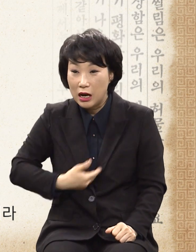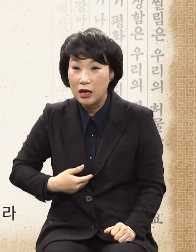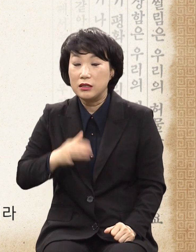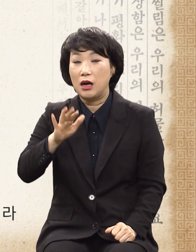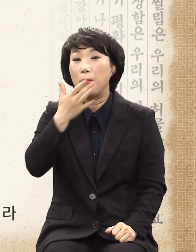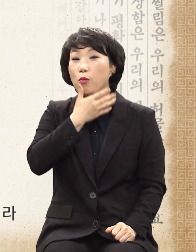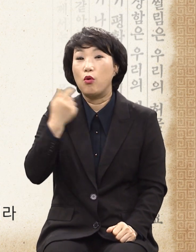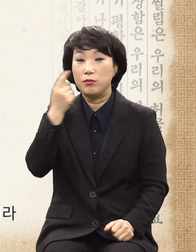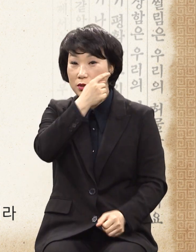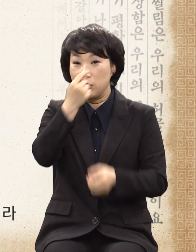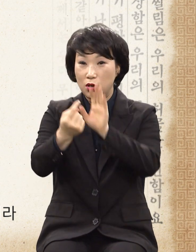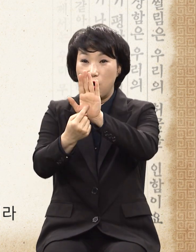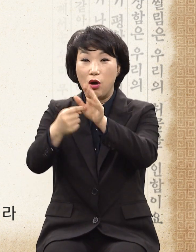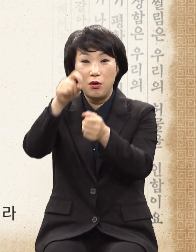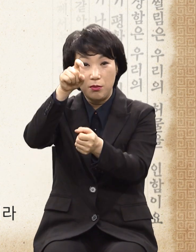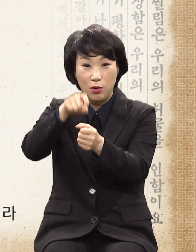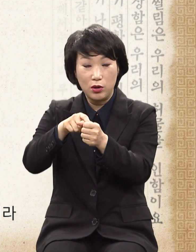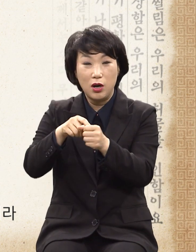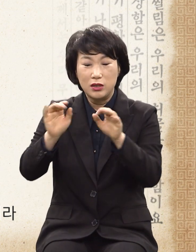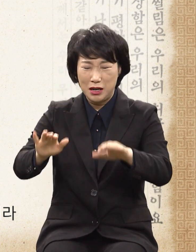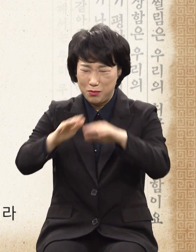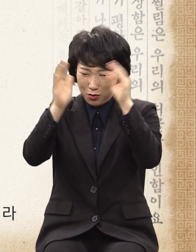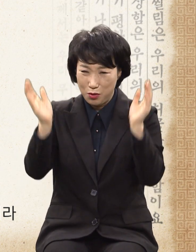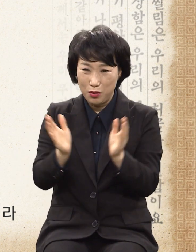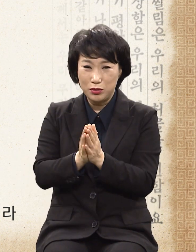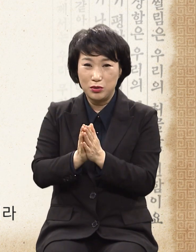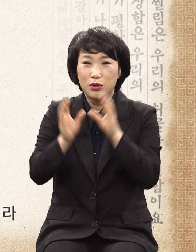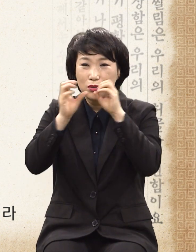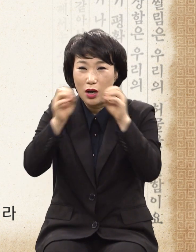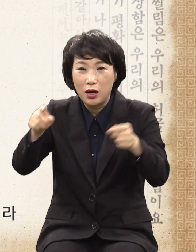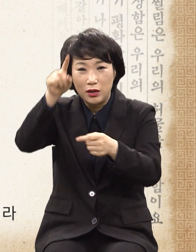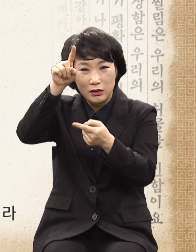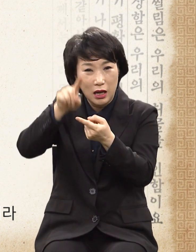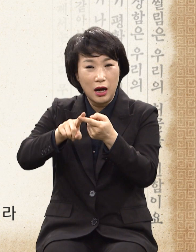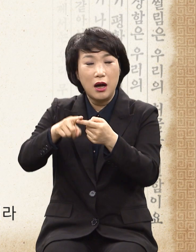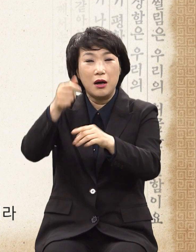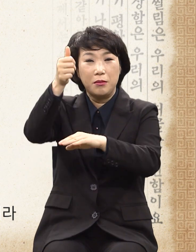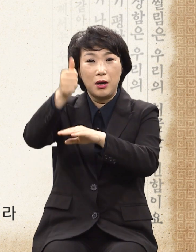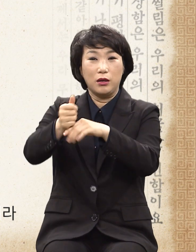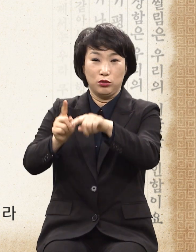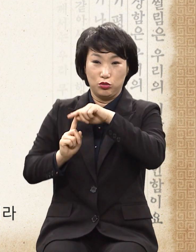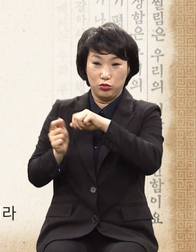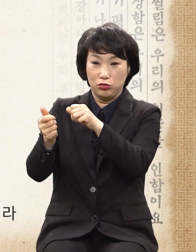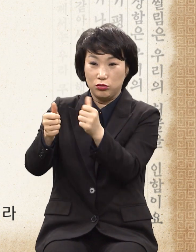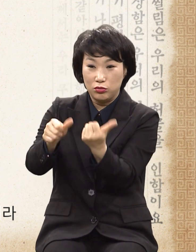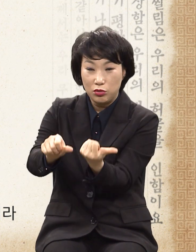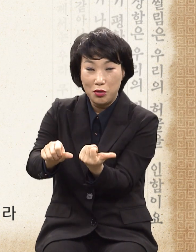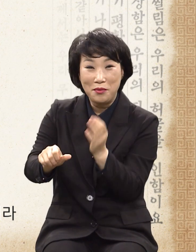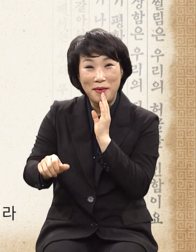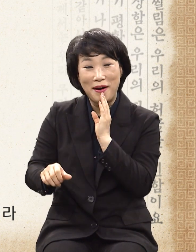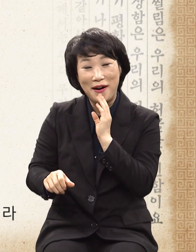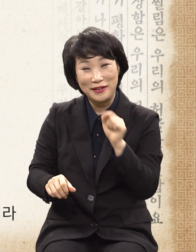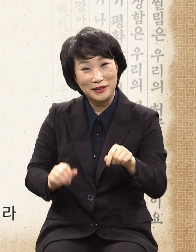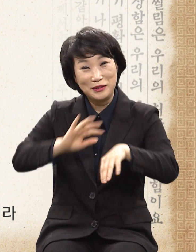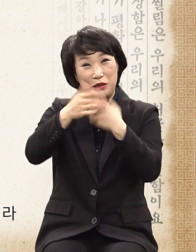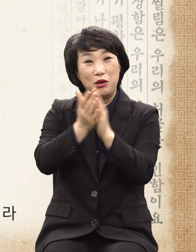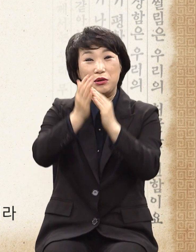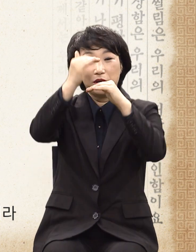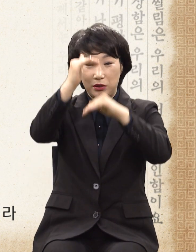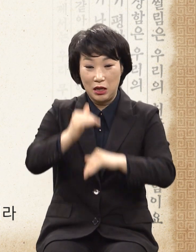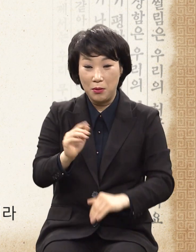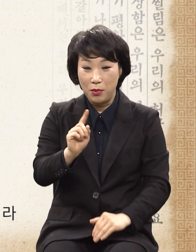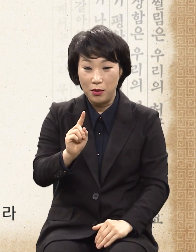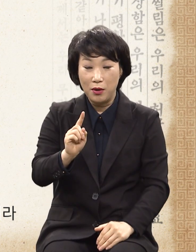증거를 위해서 전부 다 결국 순교당하고 죽고, 아주 성경은